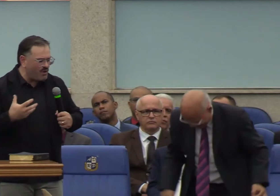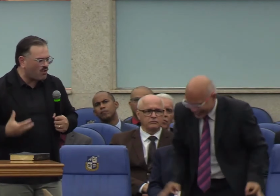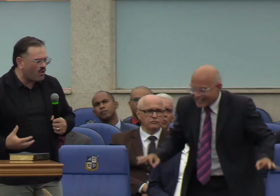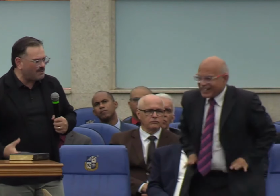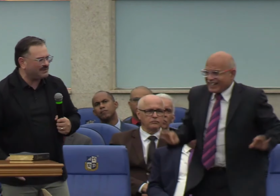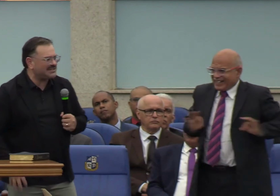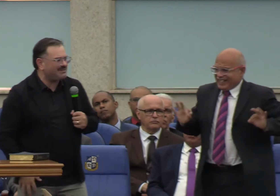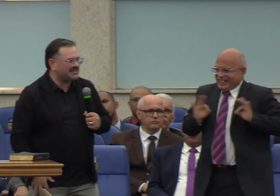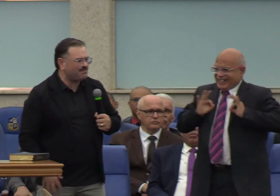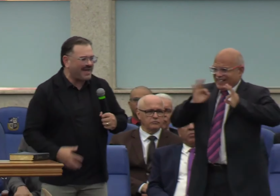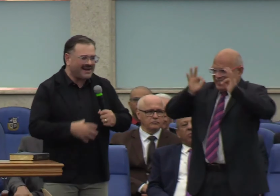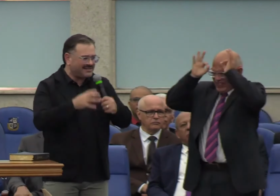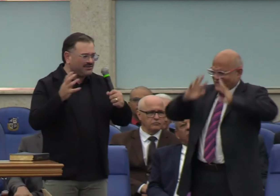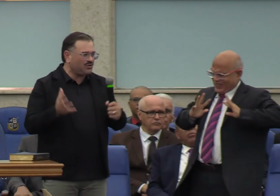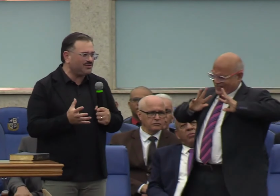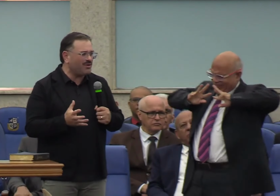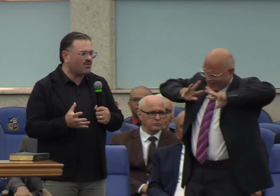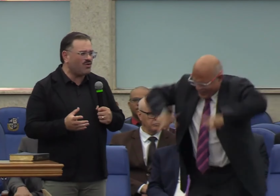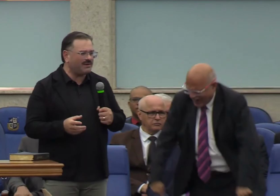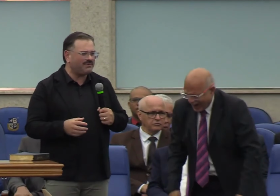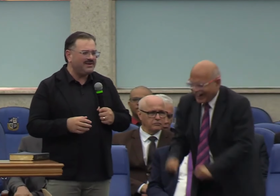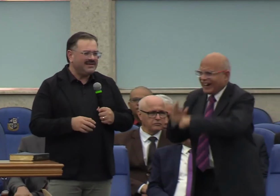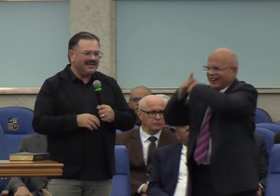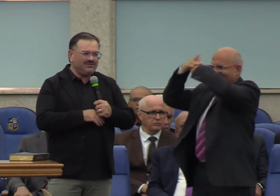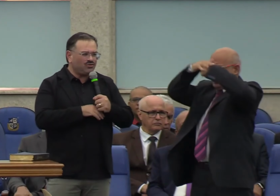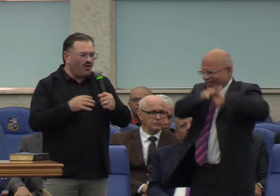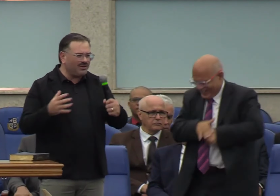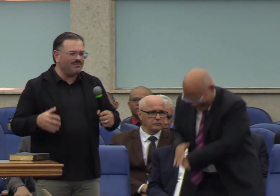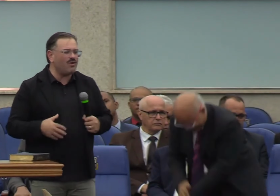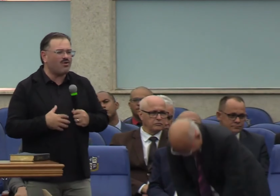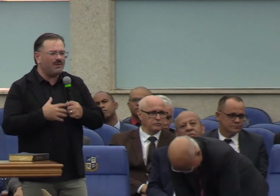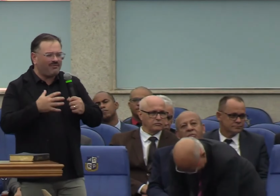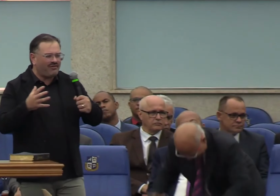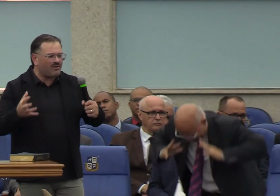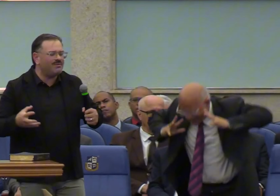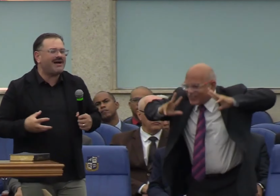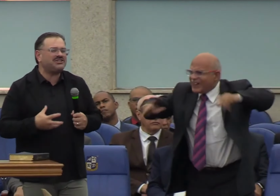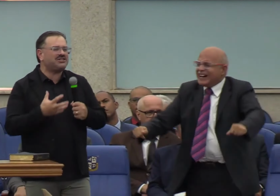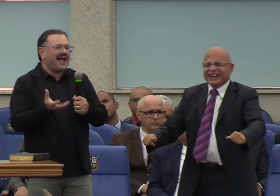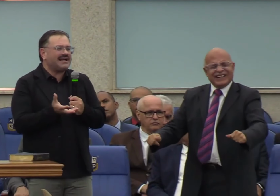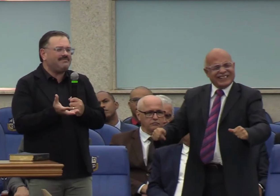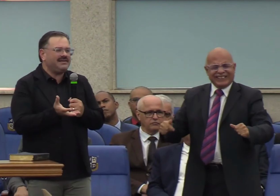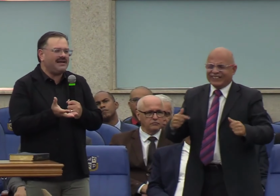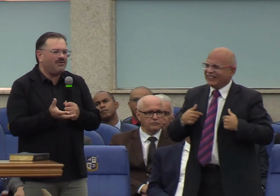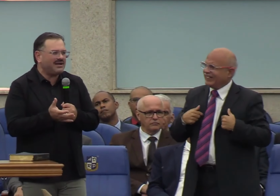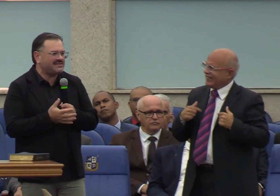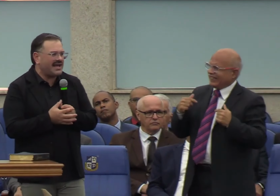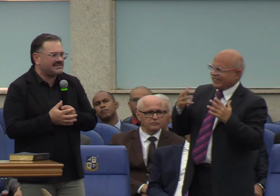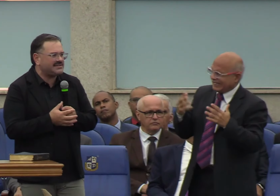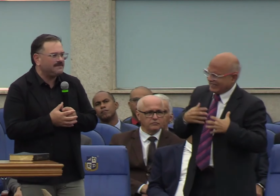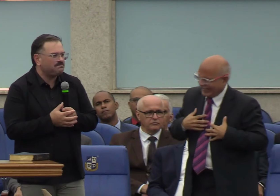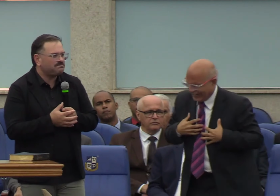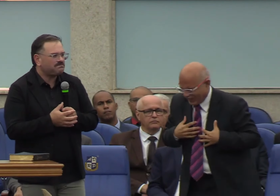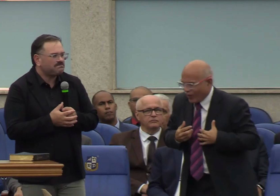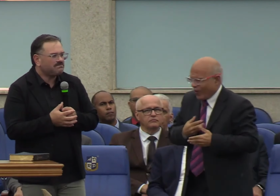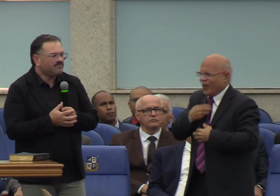no meu corpo, nas minhas pernas, em todo o meu corpo. Em todo o meu corpo foi como uma chaga me